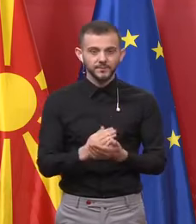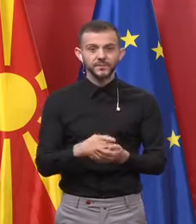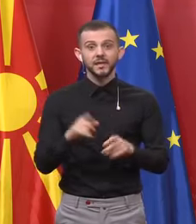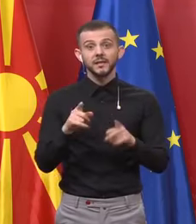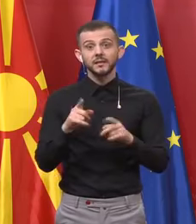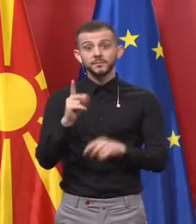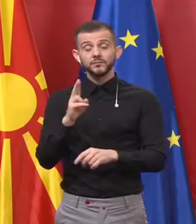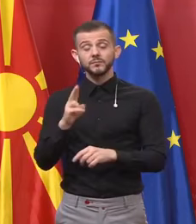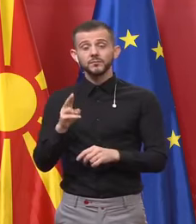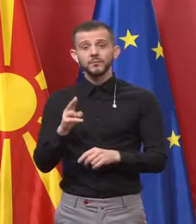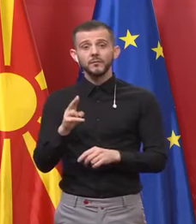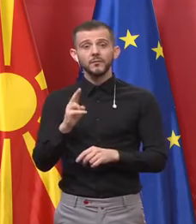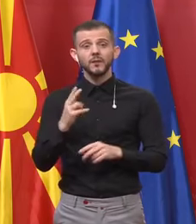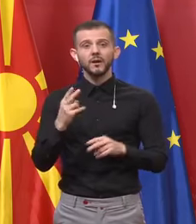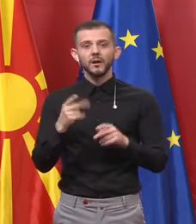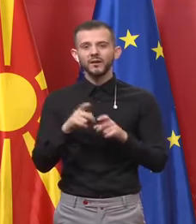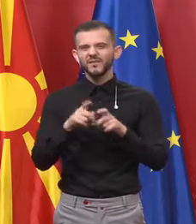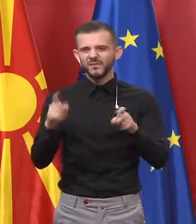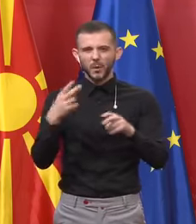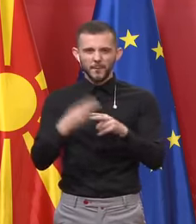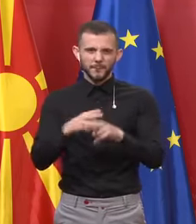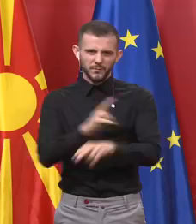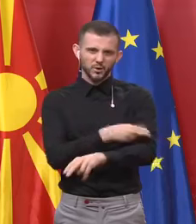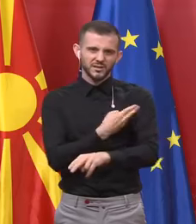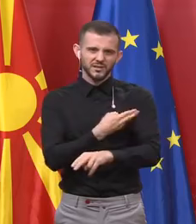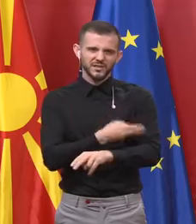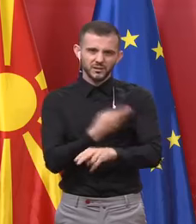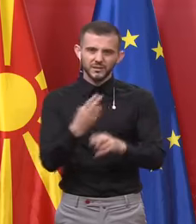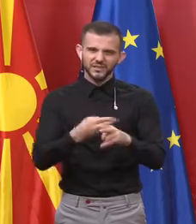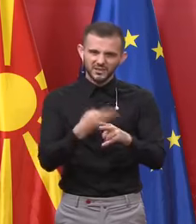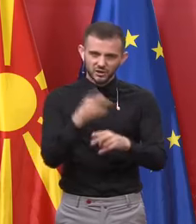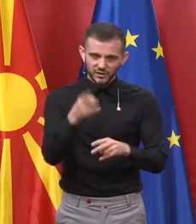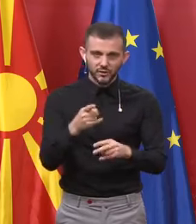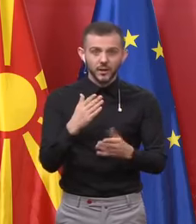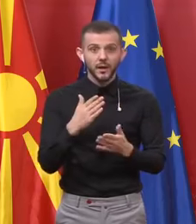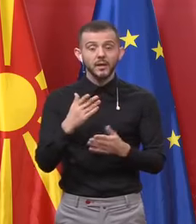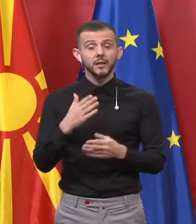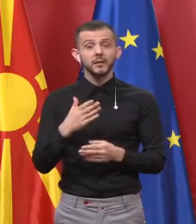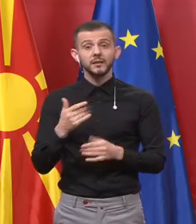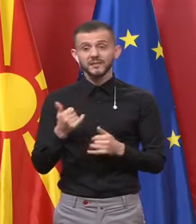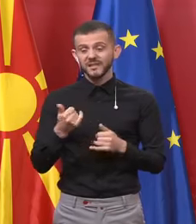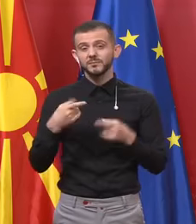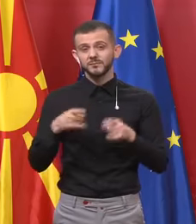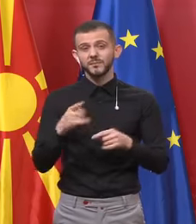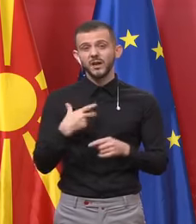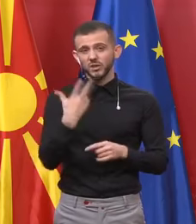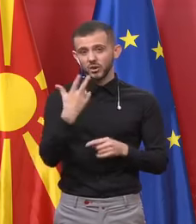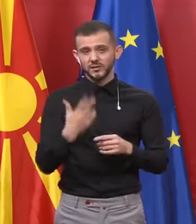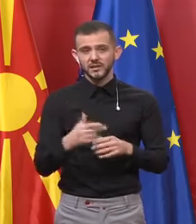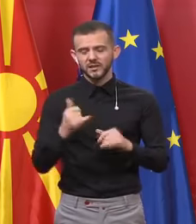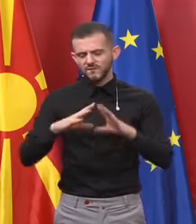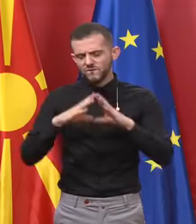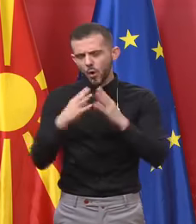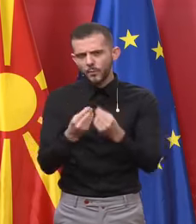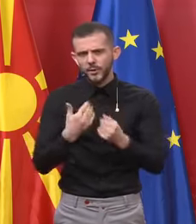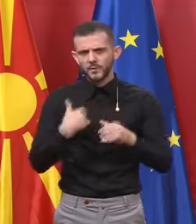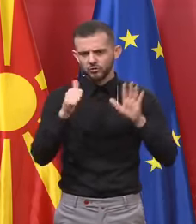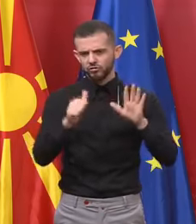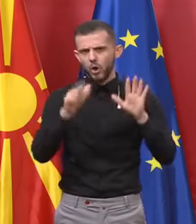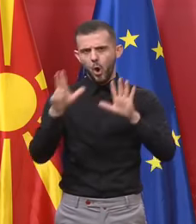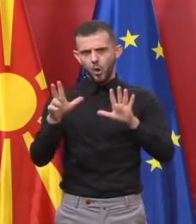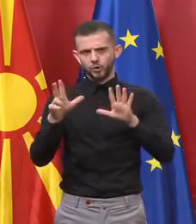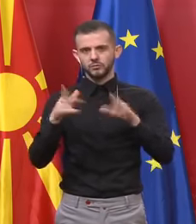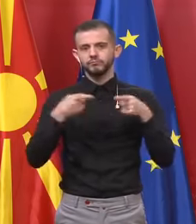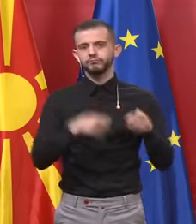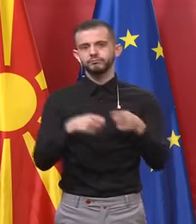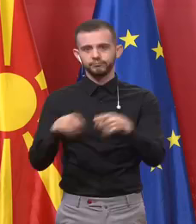инфективната клиника во Скопје примени се тројца нови пациенти, сега се хоспитализирани вкупно 68, од нив